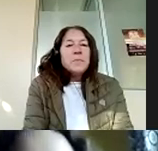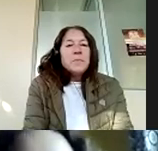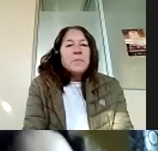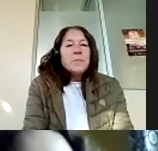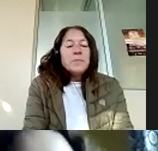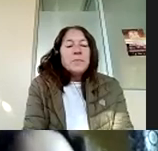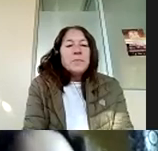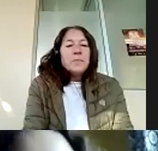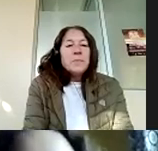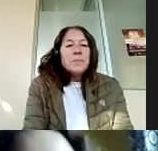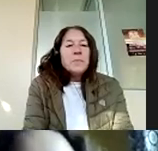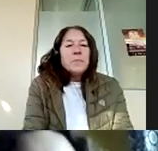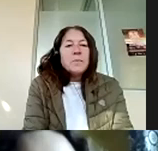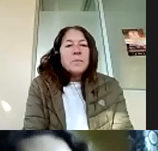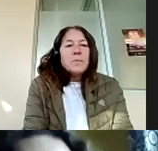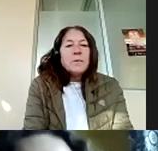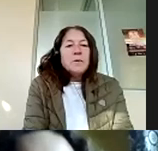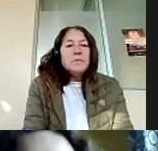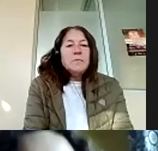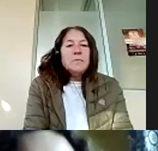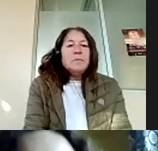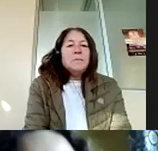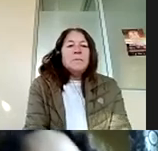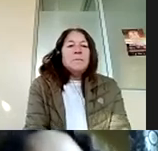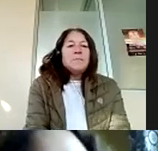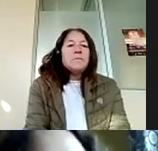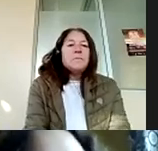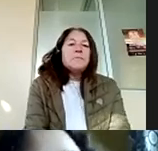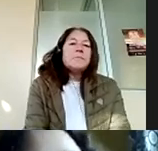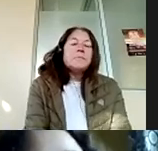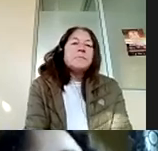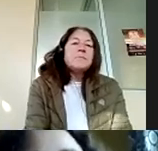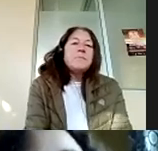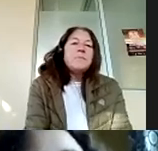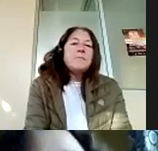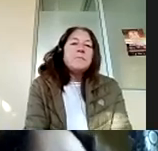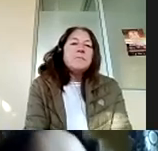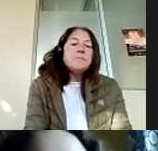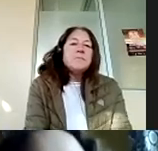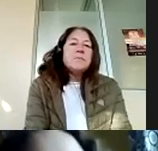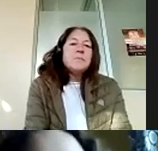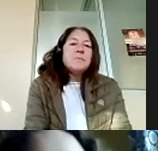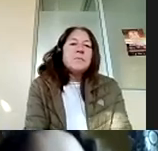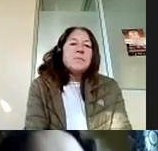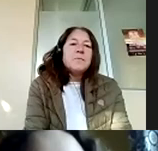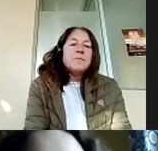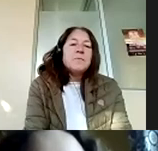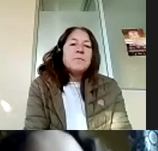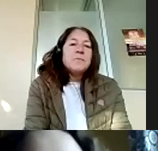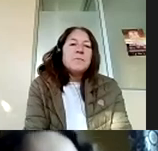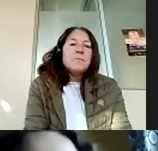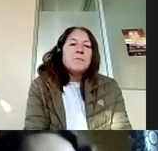atender personas sordas y he topado ahí con esa dificultad, pero ellos siempre